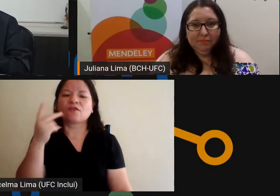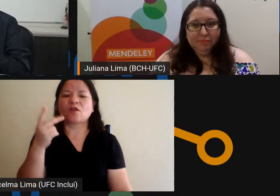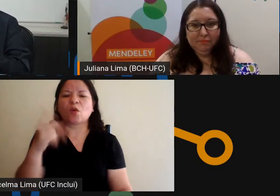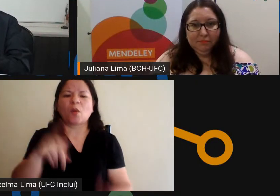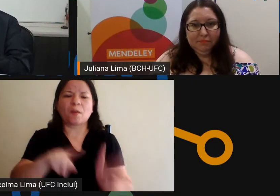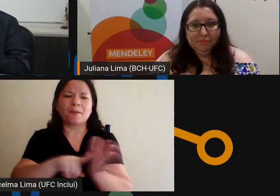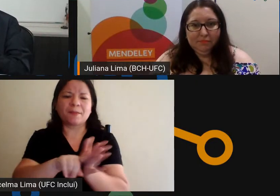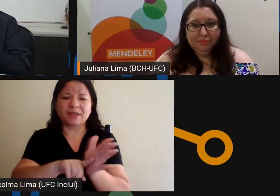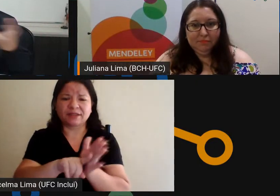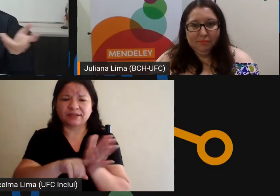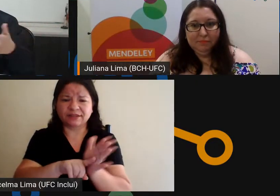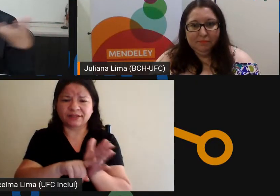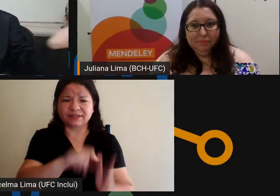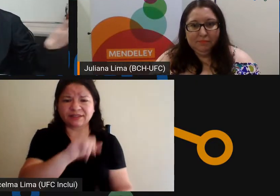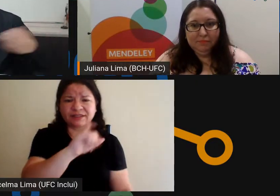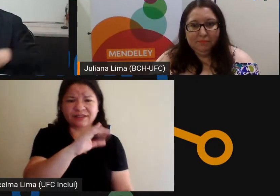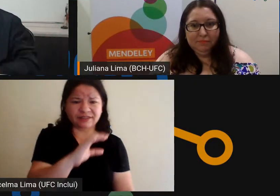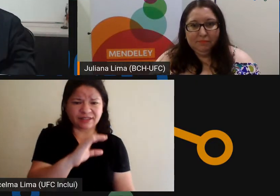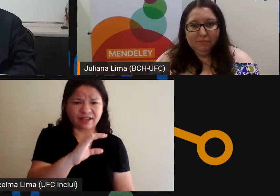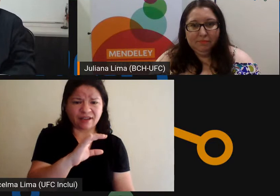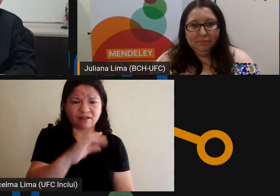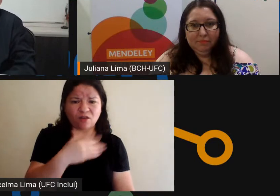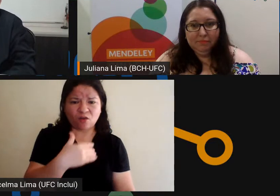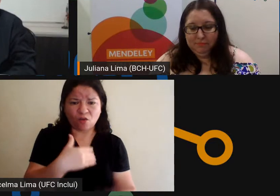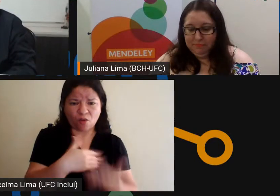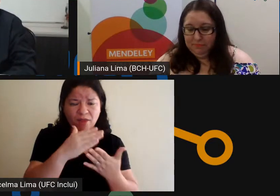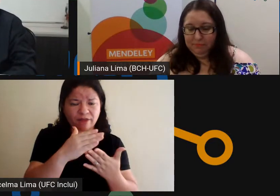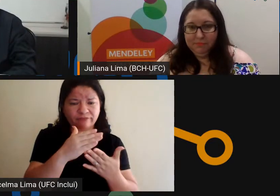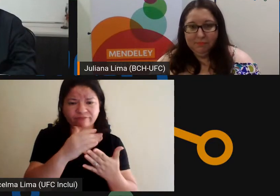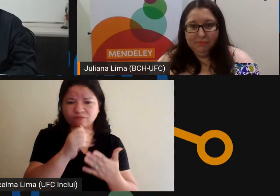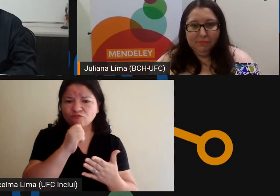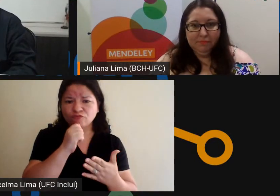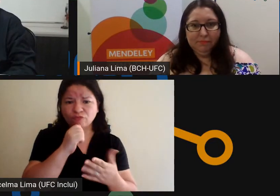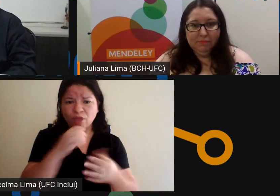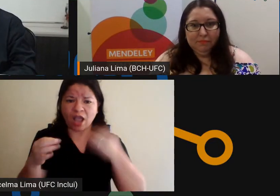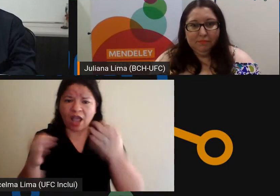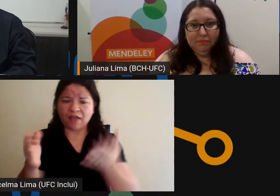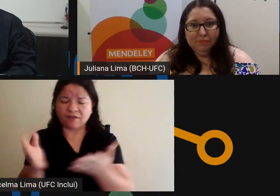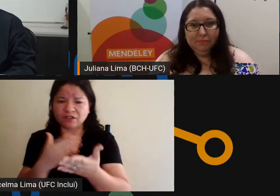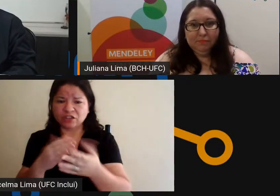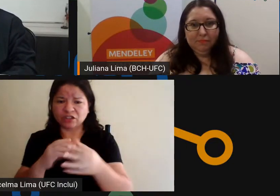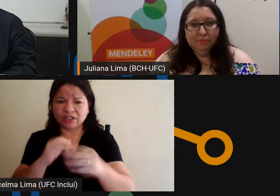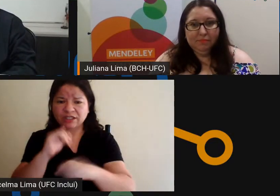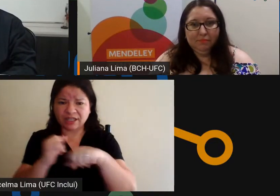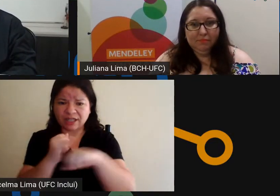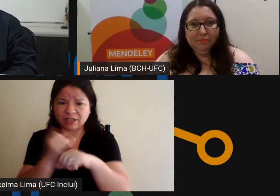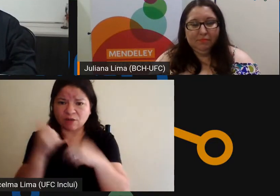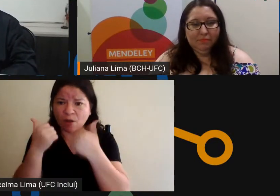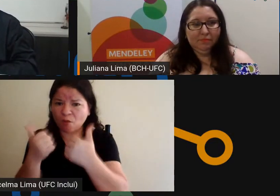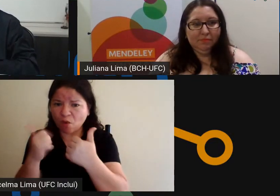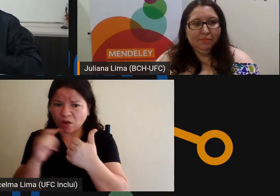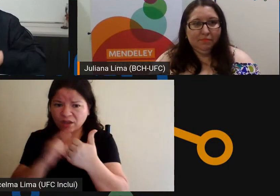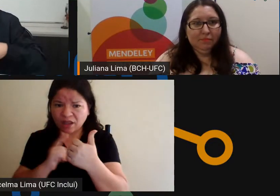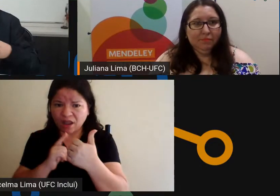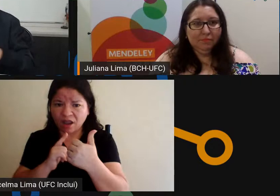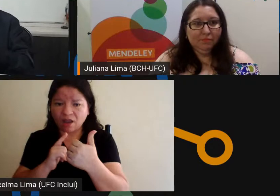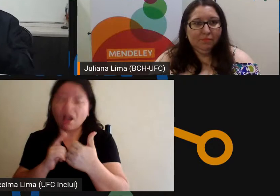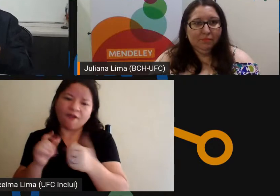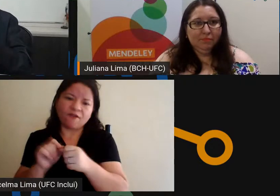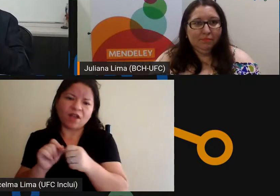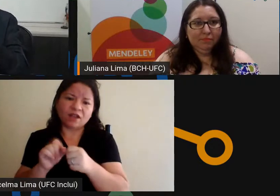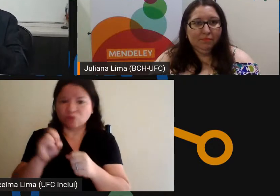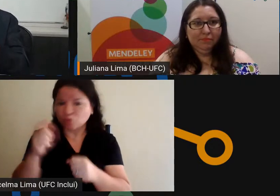IC se não tiver perspectiva de publicar numa revista internacional boa. Nem começa. Agora, no Brasil, como que é? É IC